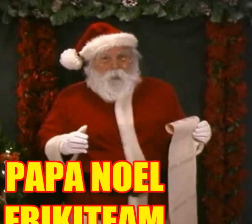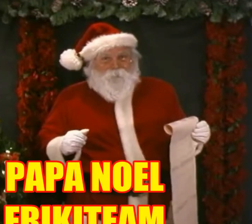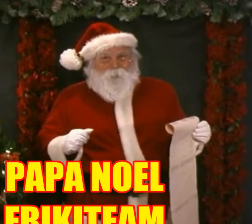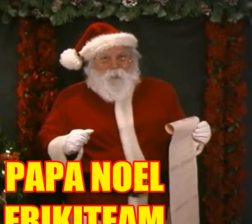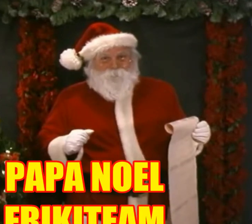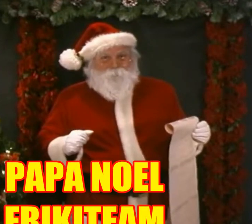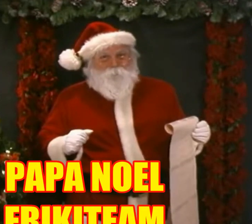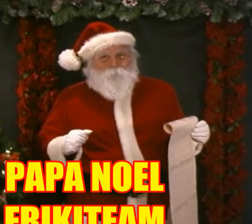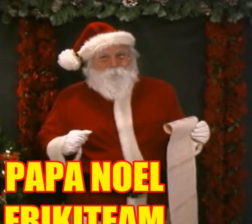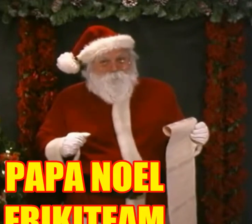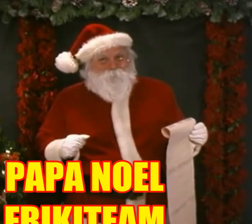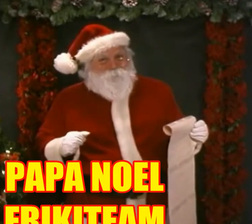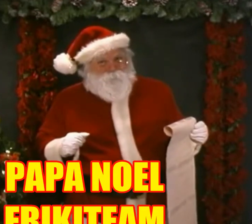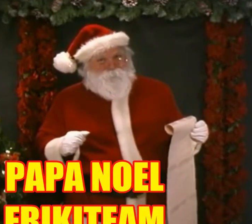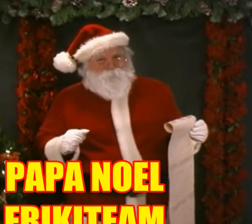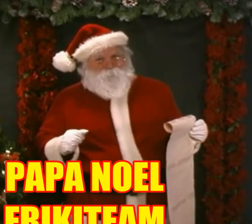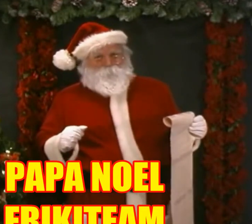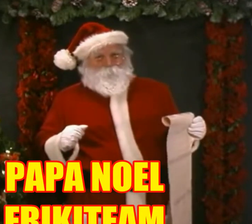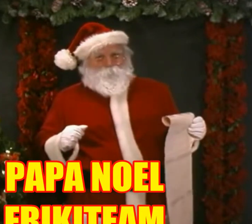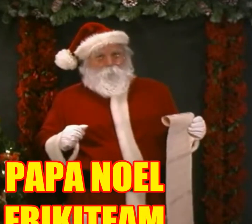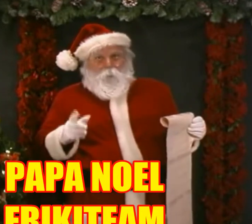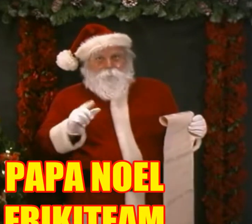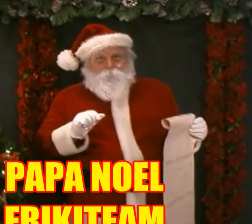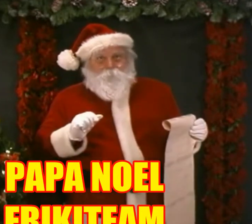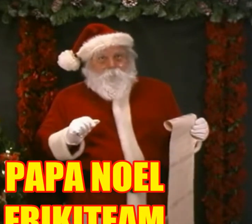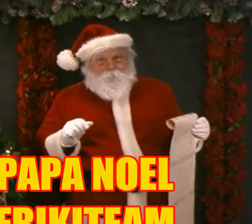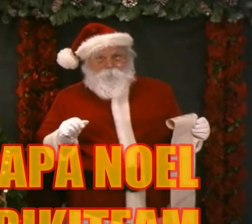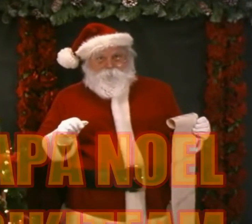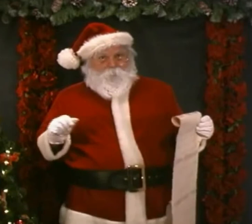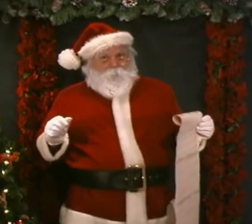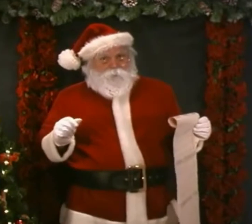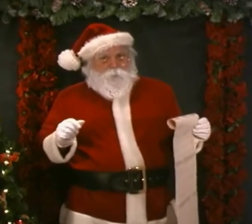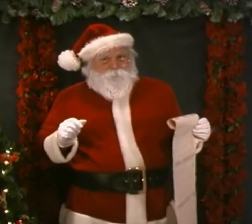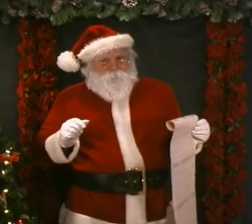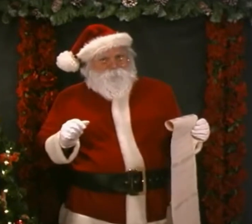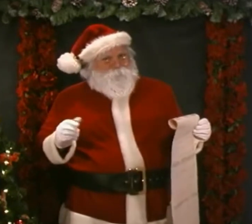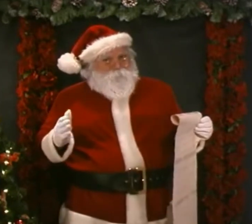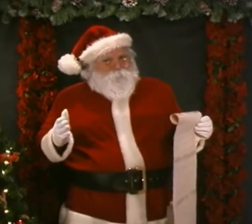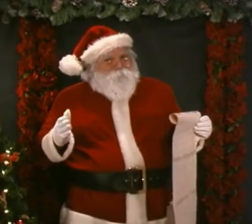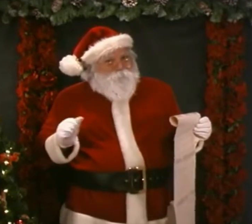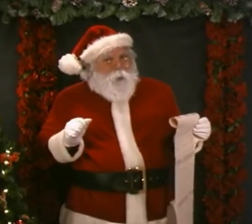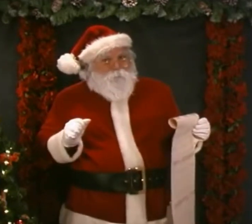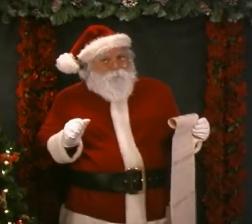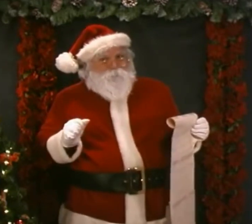Hola chicos, ¿cómo están ustedes? Yo muy bien.